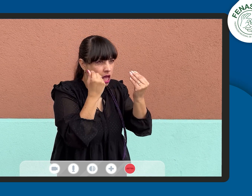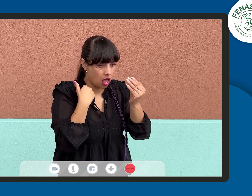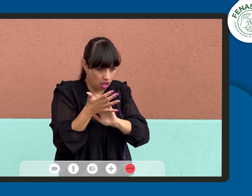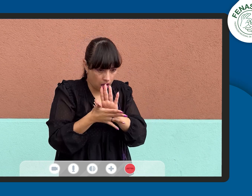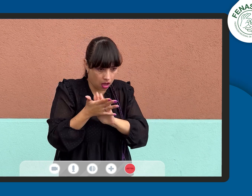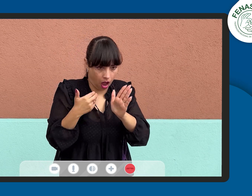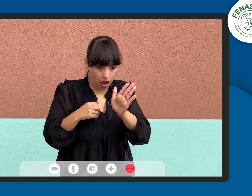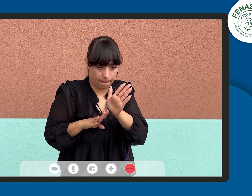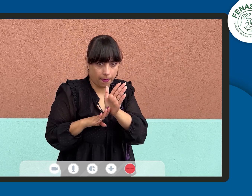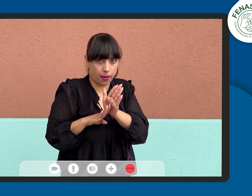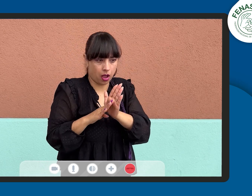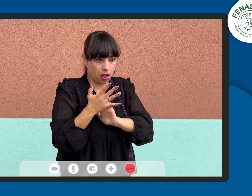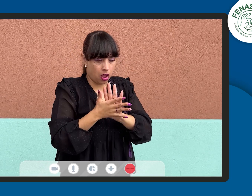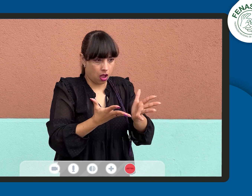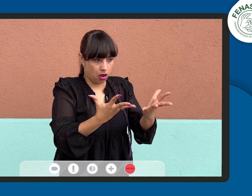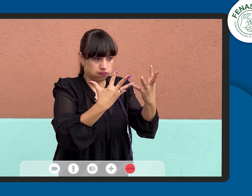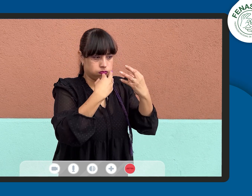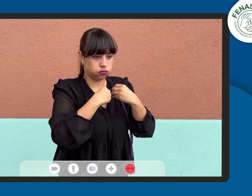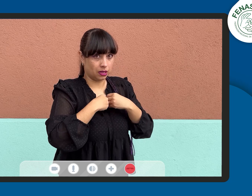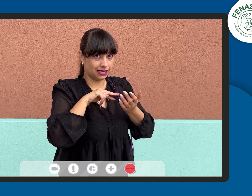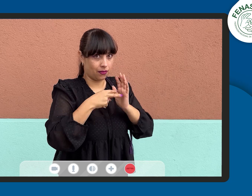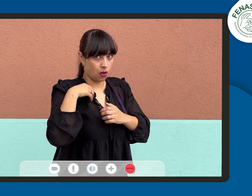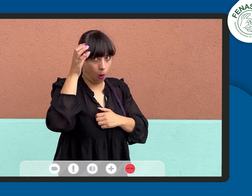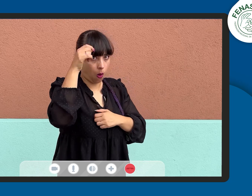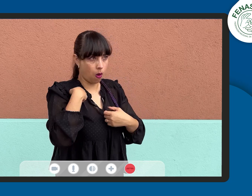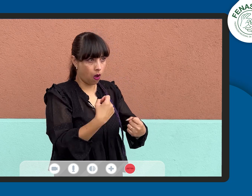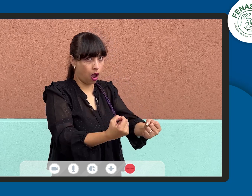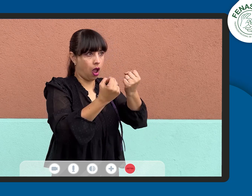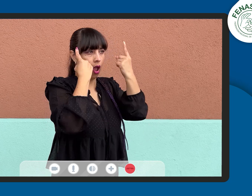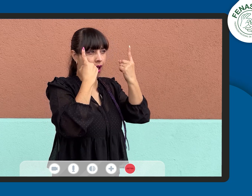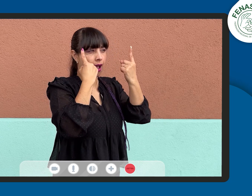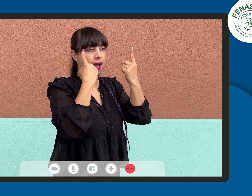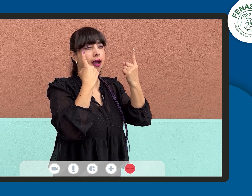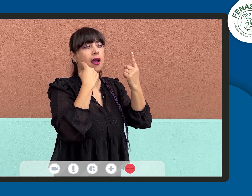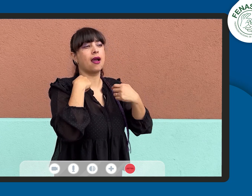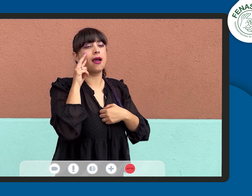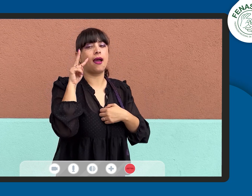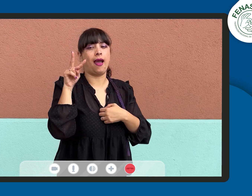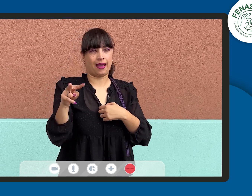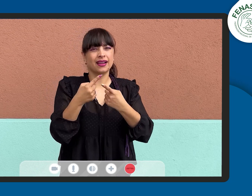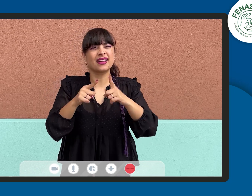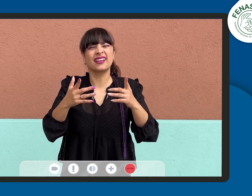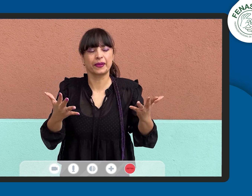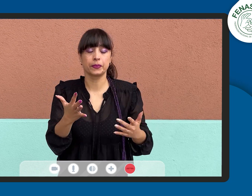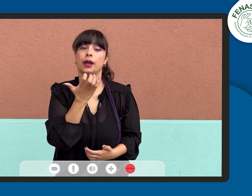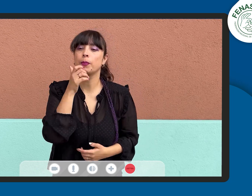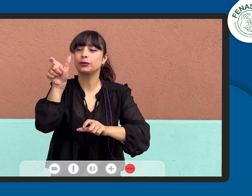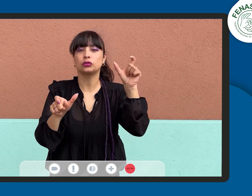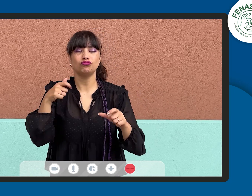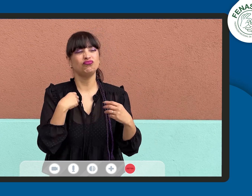días completos, adquiriendo conocimientos, hasta que empecé a ver los avances y apropiar conocimientos y conceptos. Entender